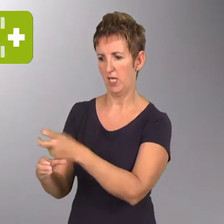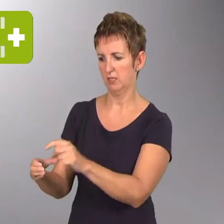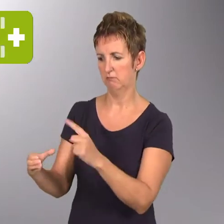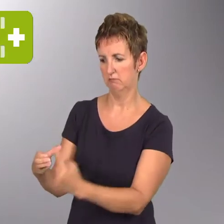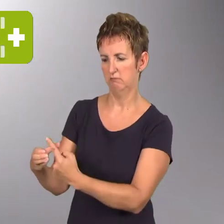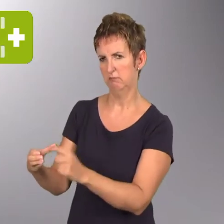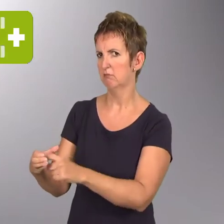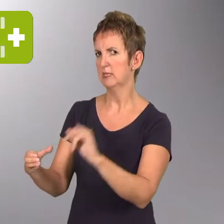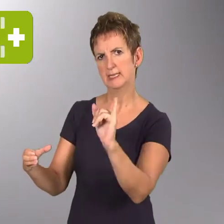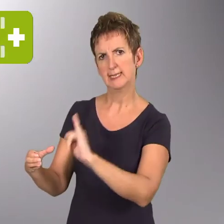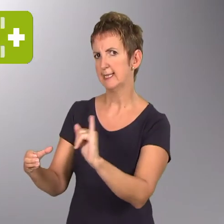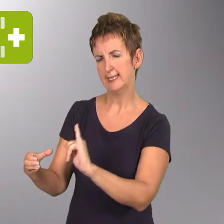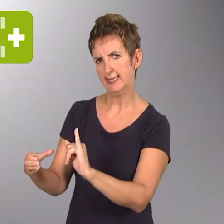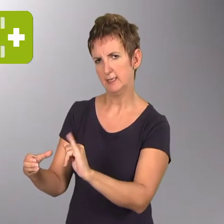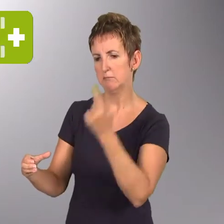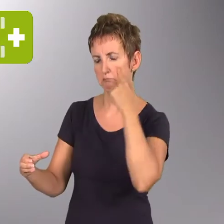Font partie des groupes à risque.